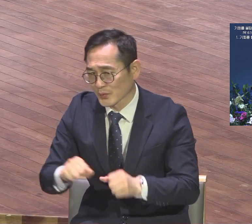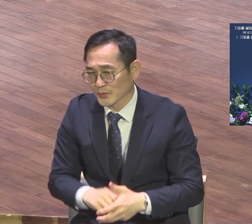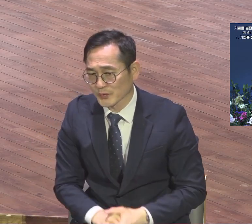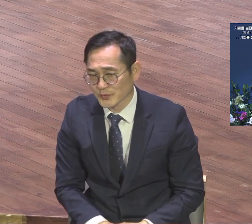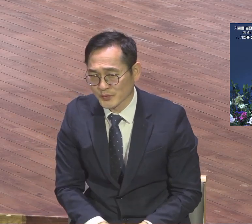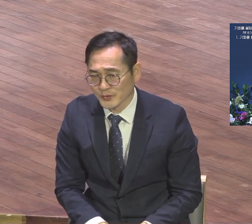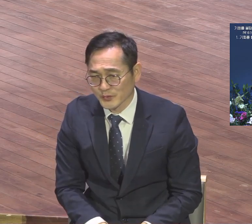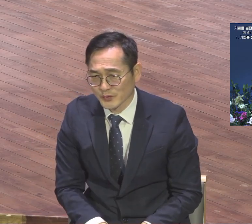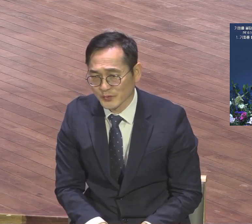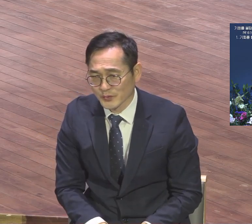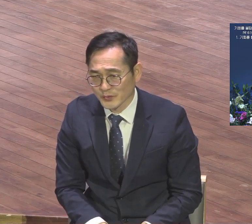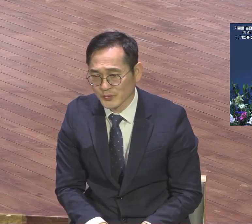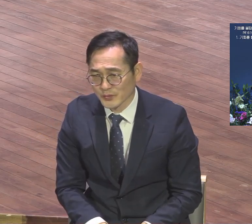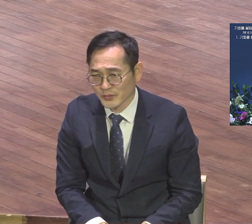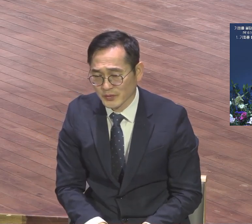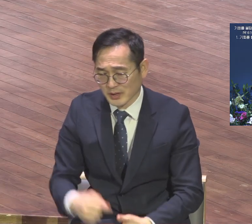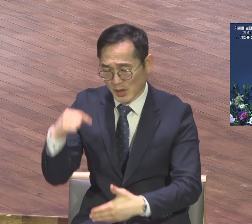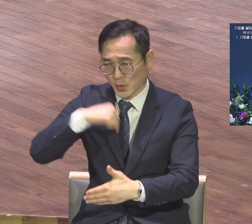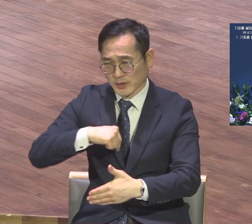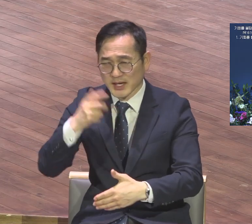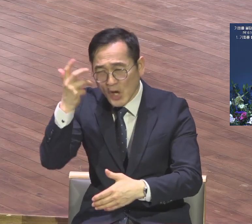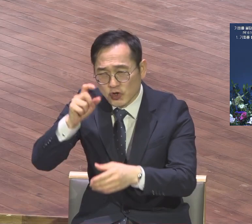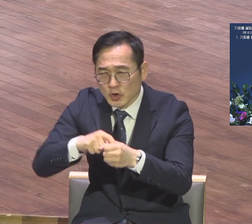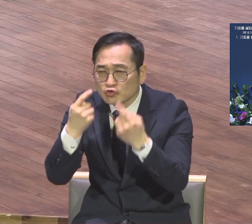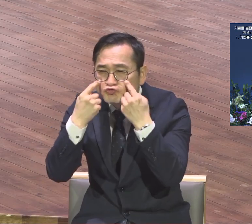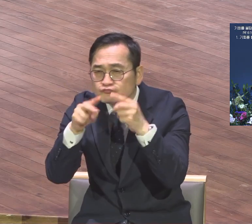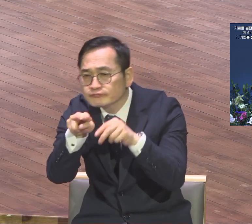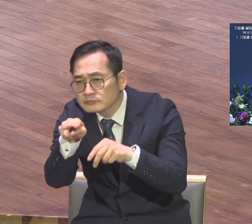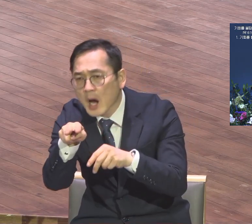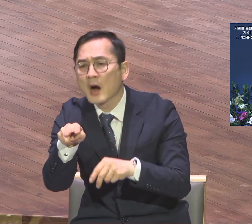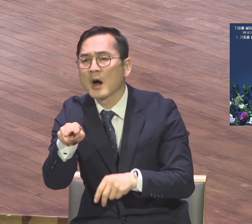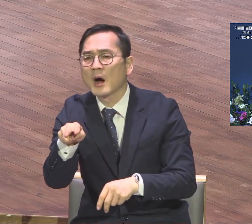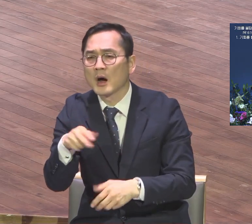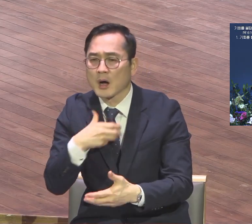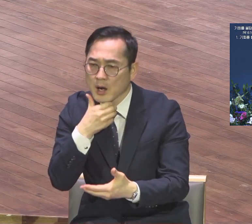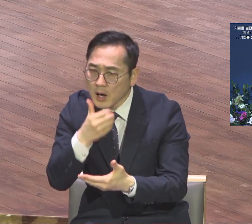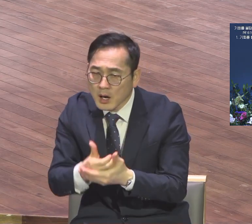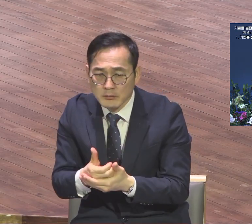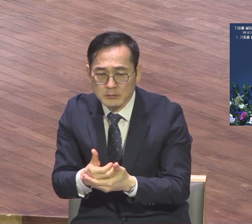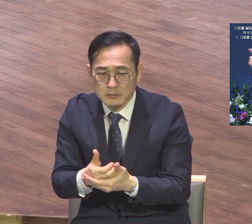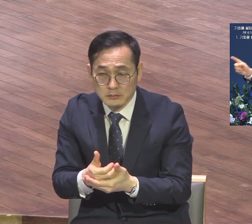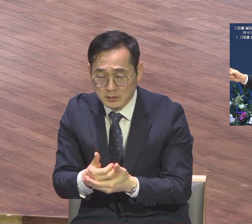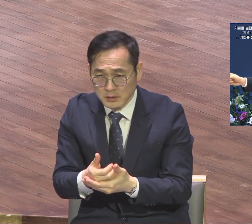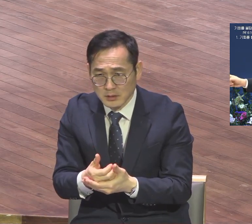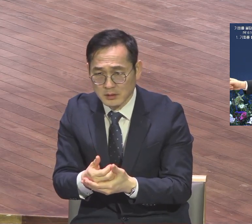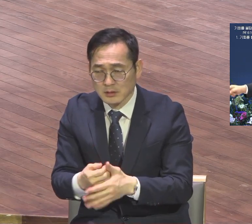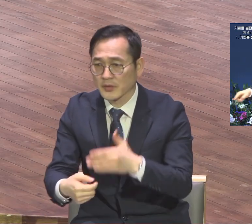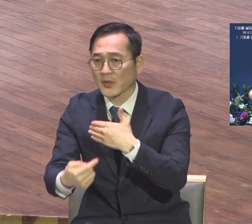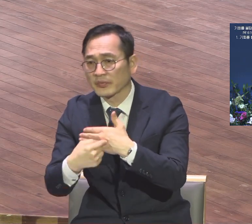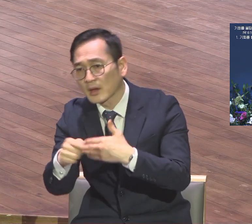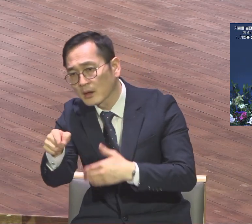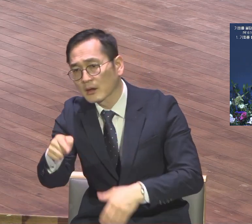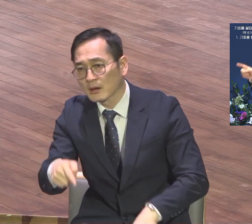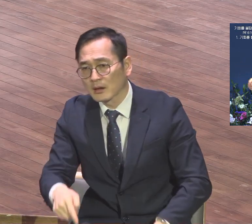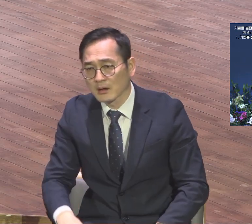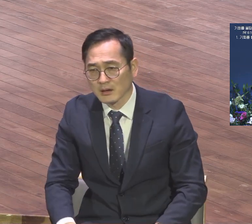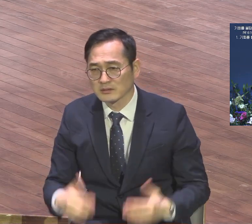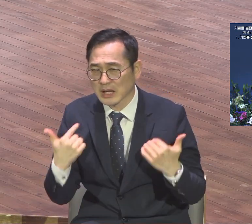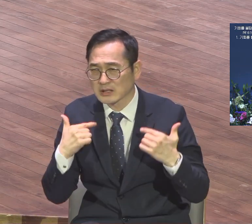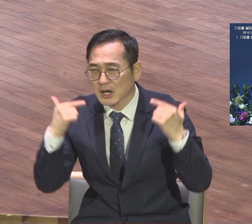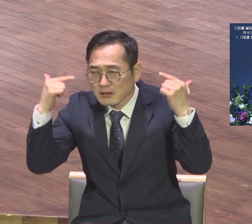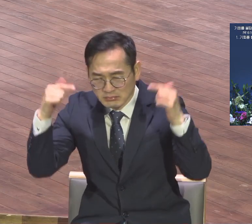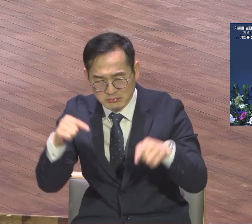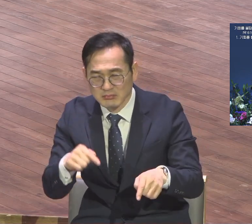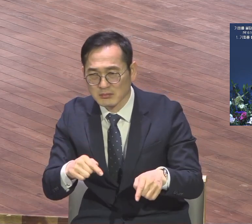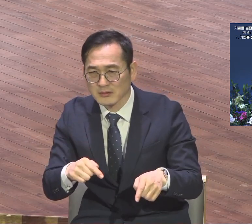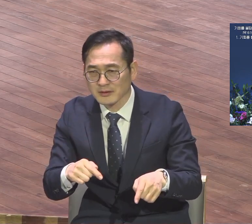와가지고 육신적인 눈만 가지고 있어. 저 사람이 어떻고 이 사람이 어떻고 이 사람이 이 말하고 저 사람 세상적 세상에 살던 방법 그대로